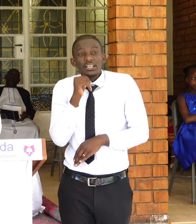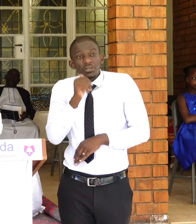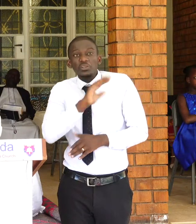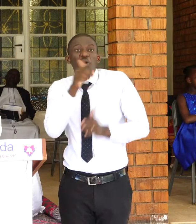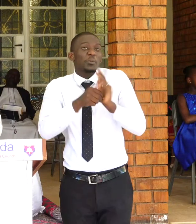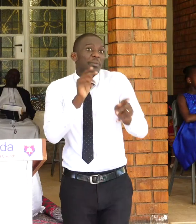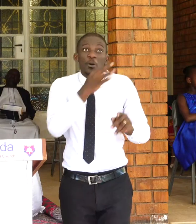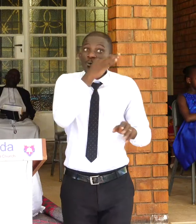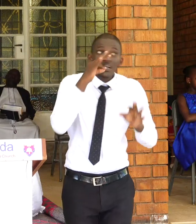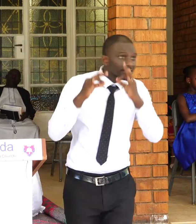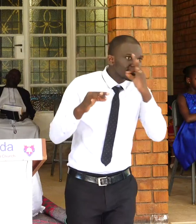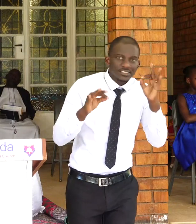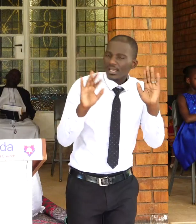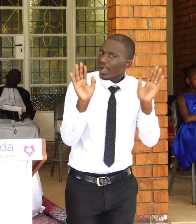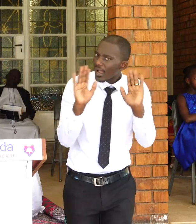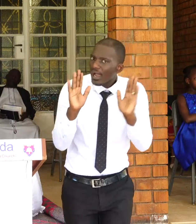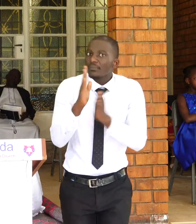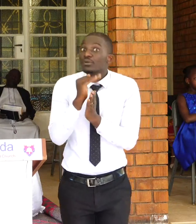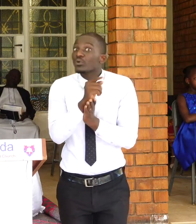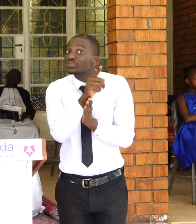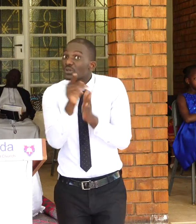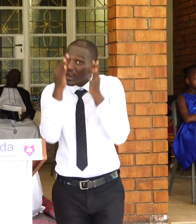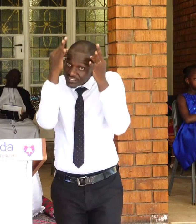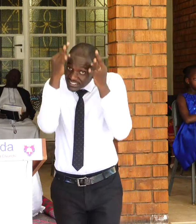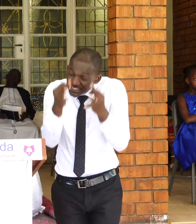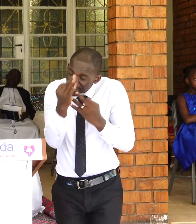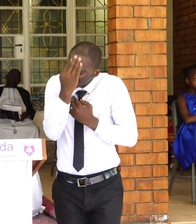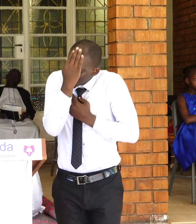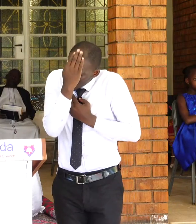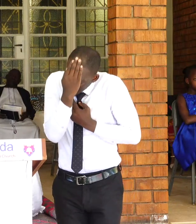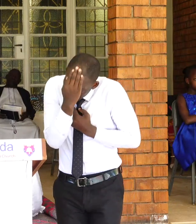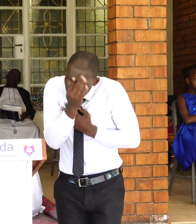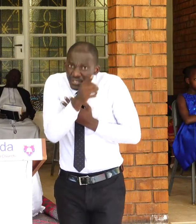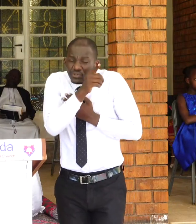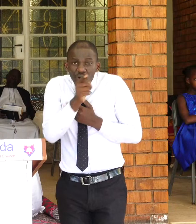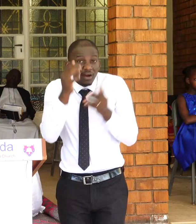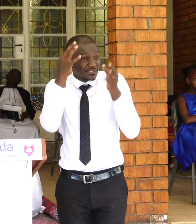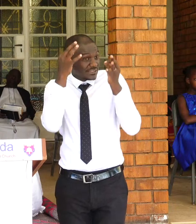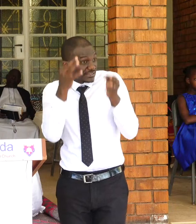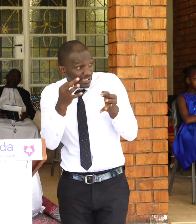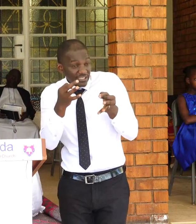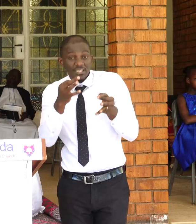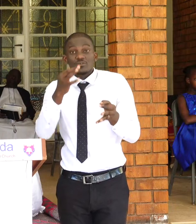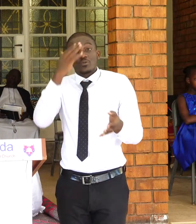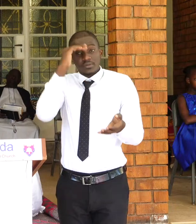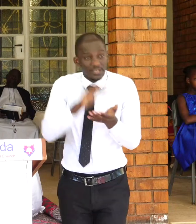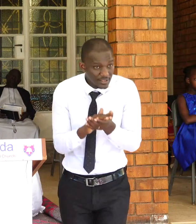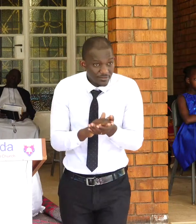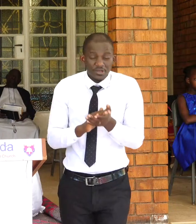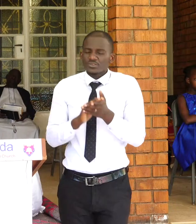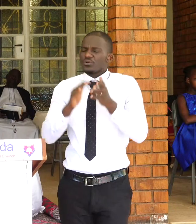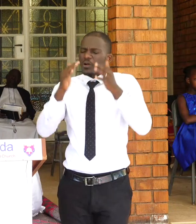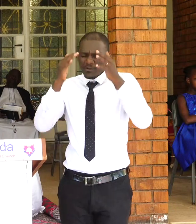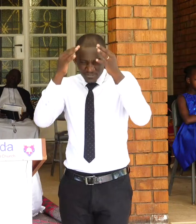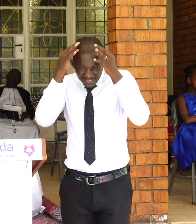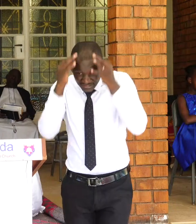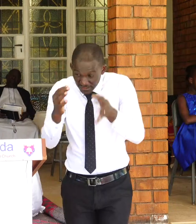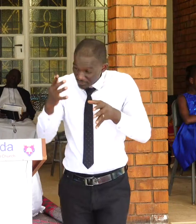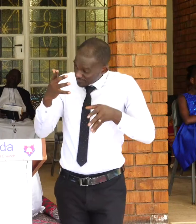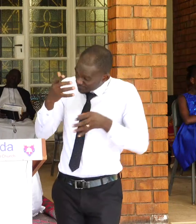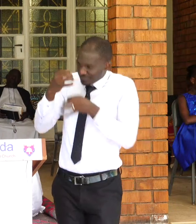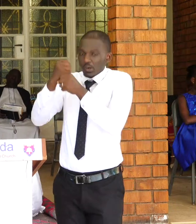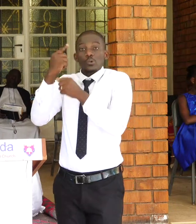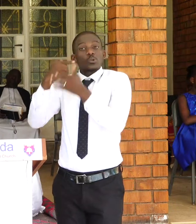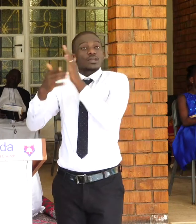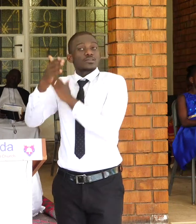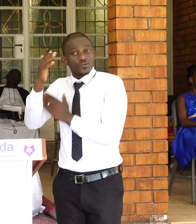asiiba, naye kubanga osazeewo ogonde, osazeewo okkirize, osazeewo onyweze ekyo Katonda ky'akoze.